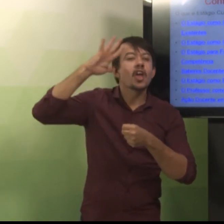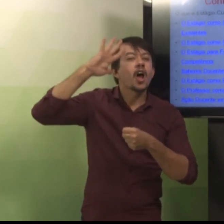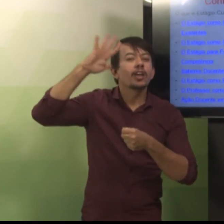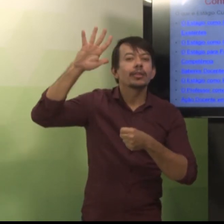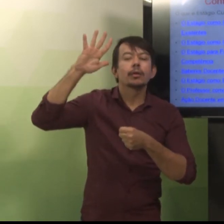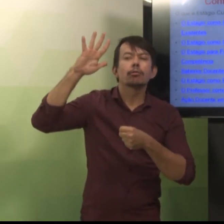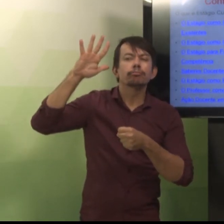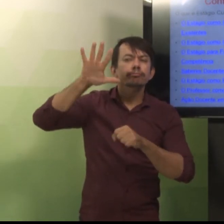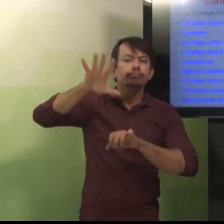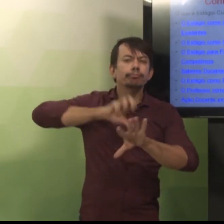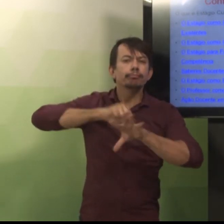a teoria